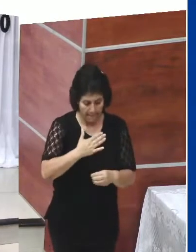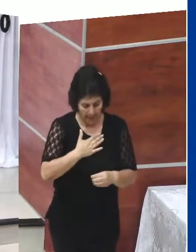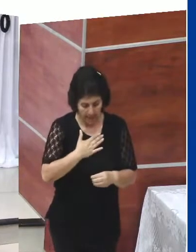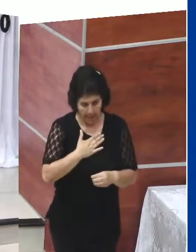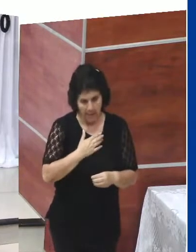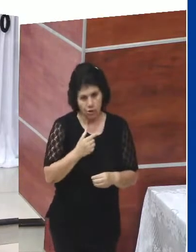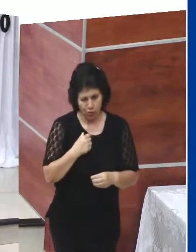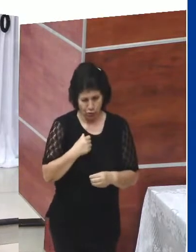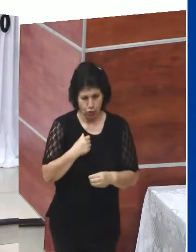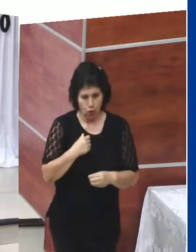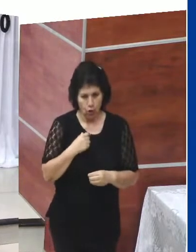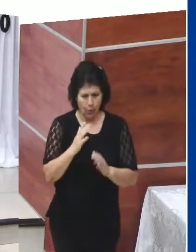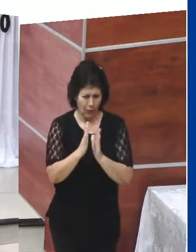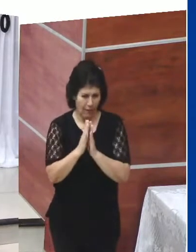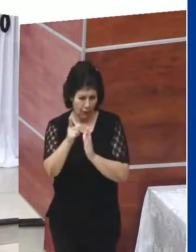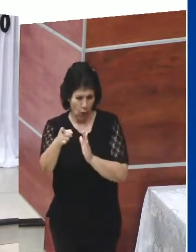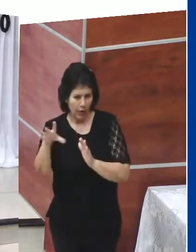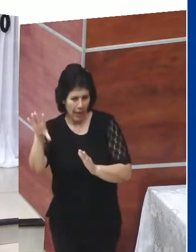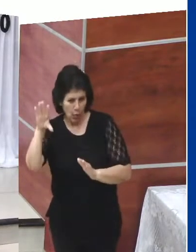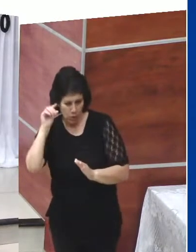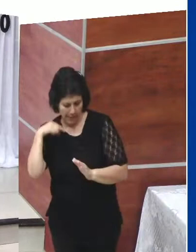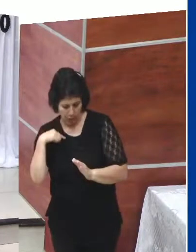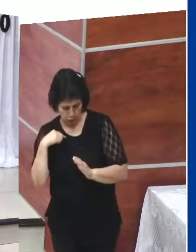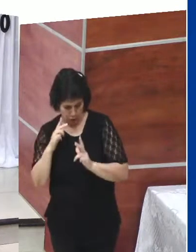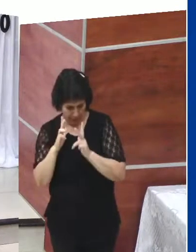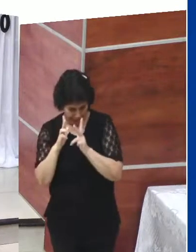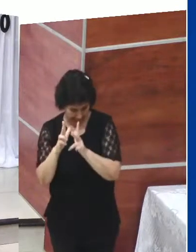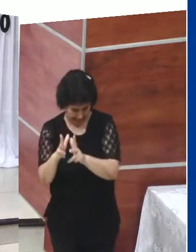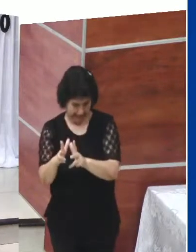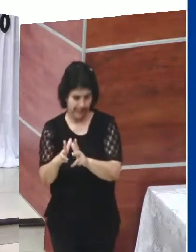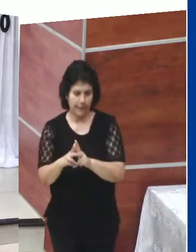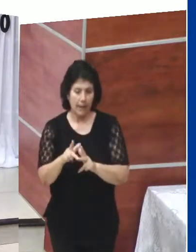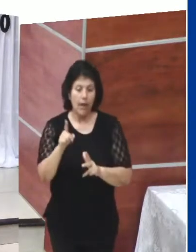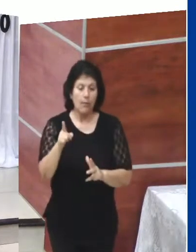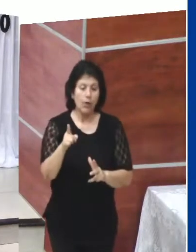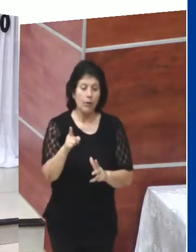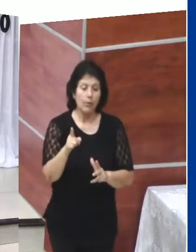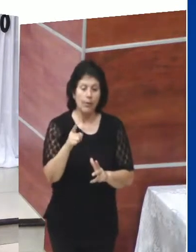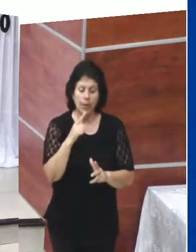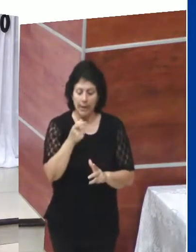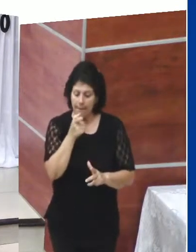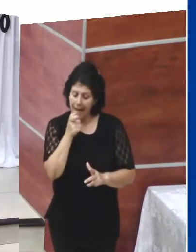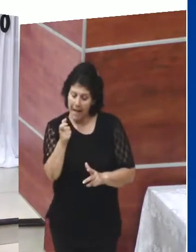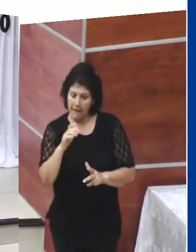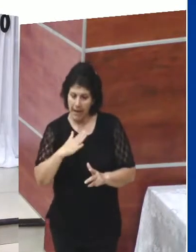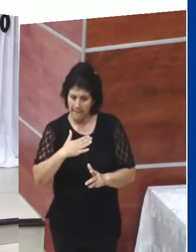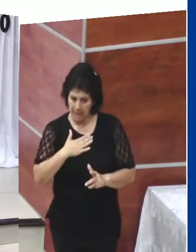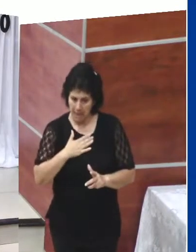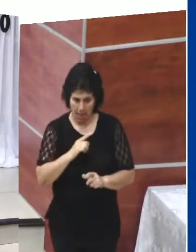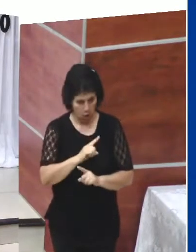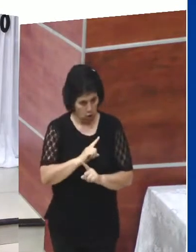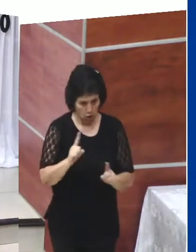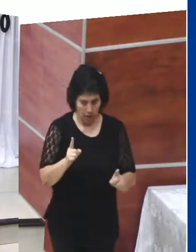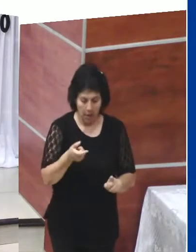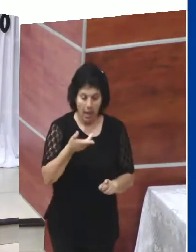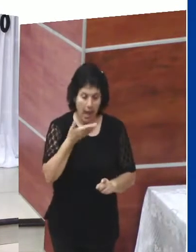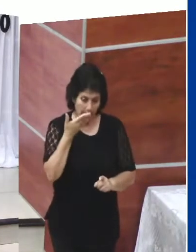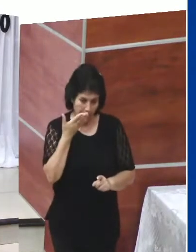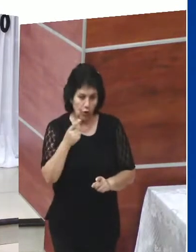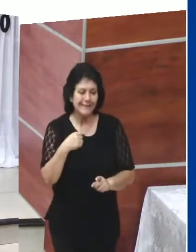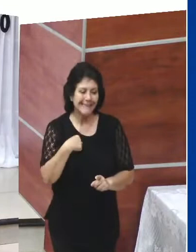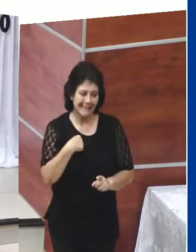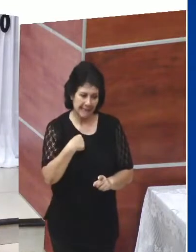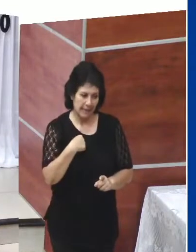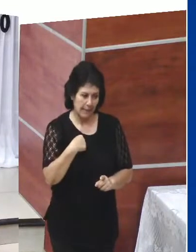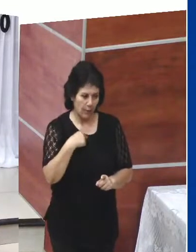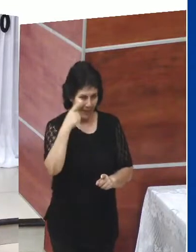quiero que me escuches lo siguiente, porque lo siguiente que vas a escuchar no es mi palabra, es mi voz, pero no son